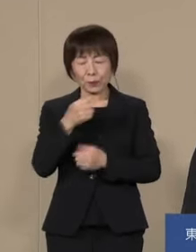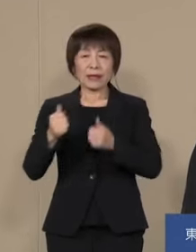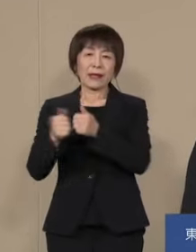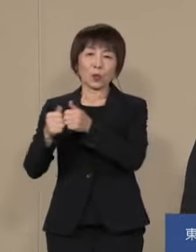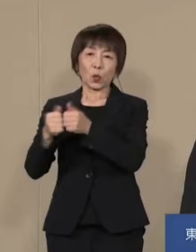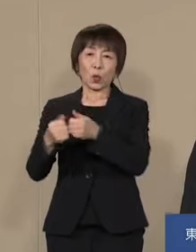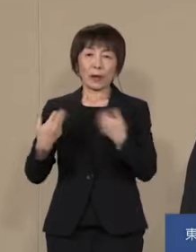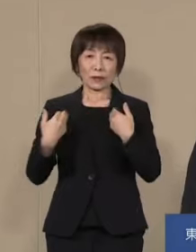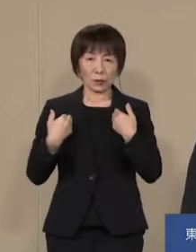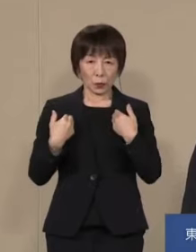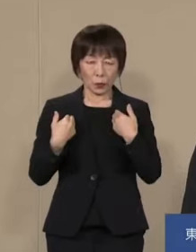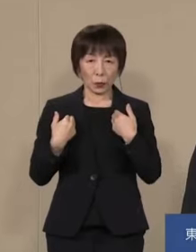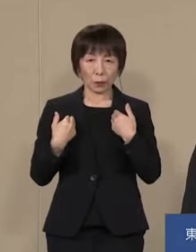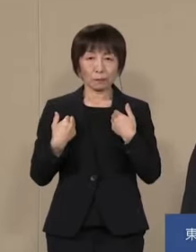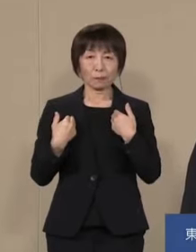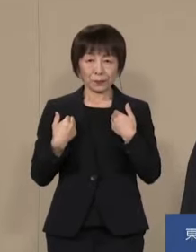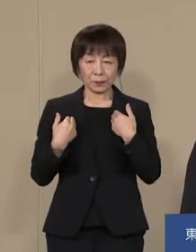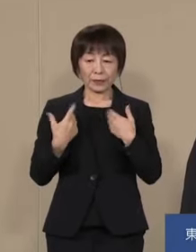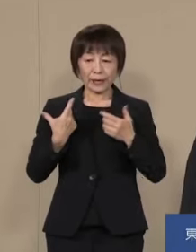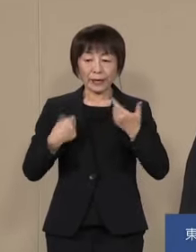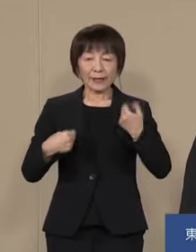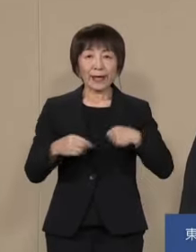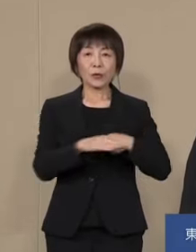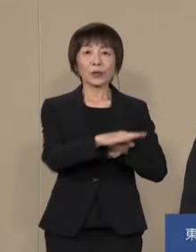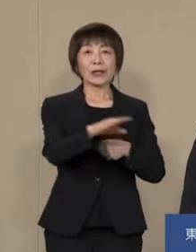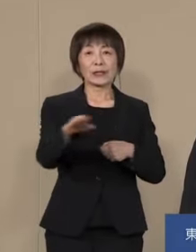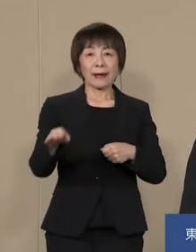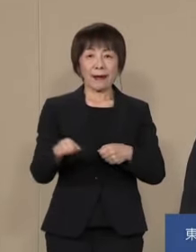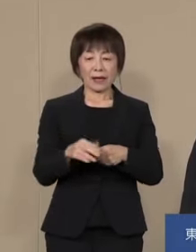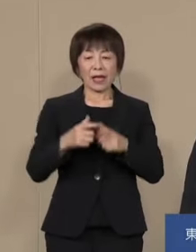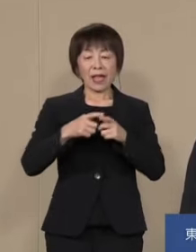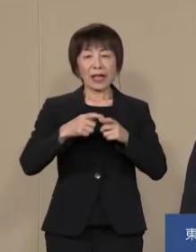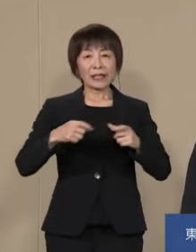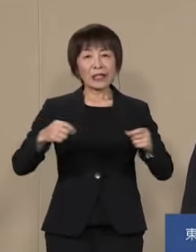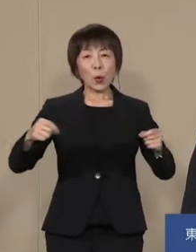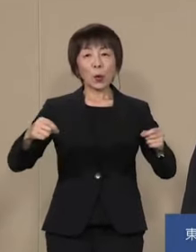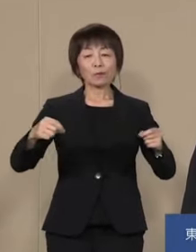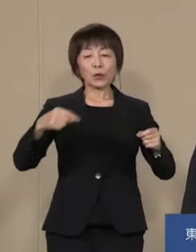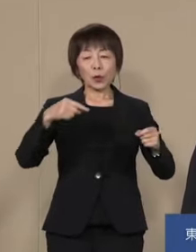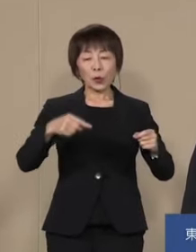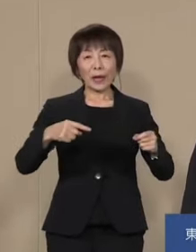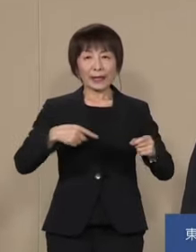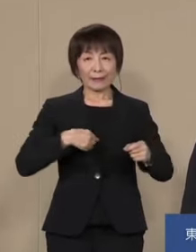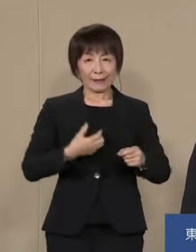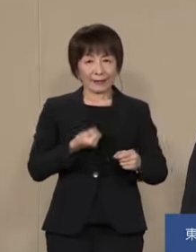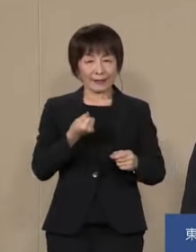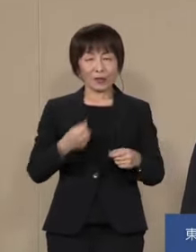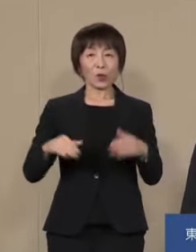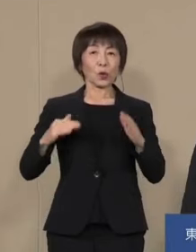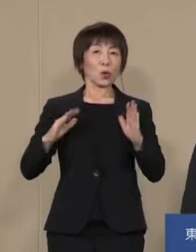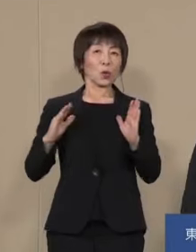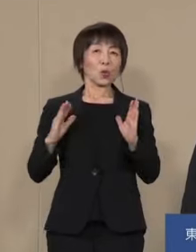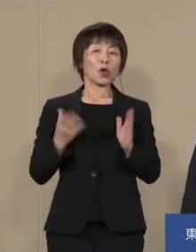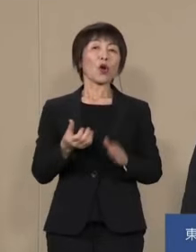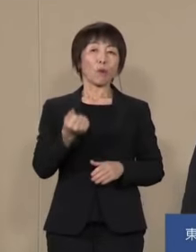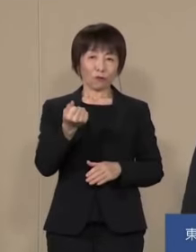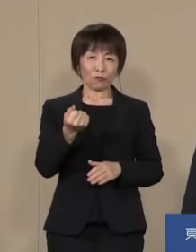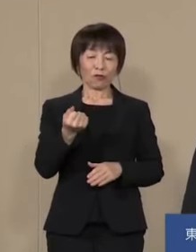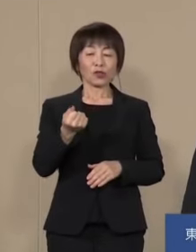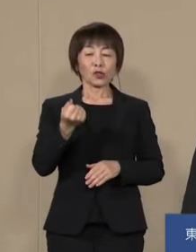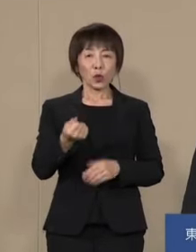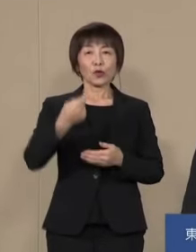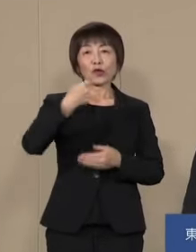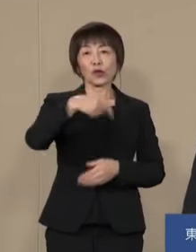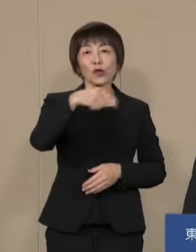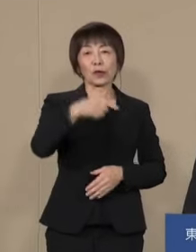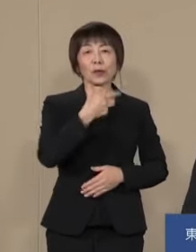てえが生徒がですねこの日本の国に自信と誇りを持つこれを教育を実施